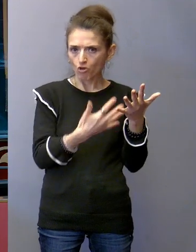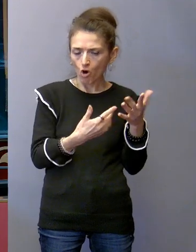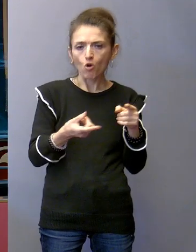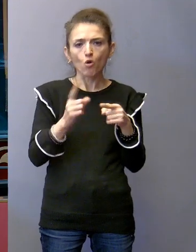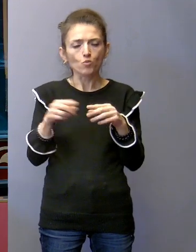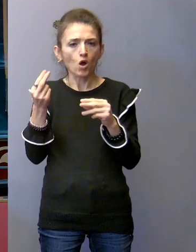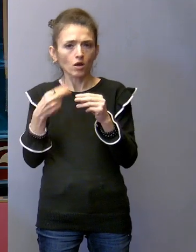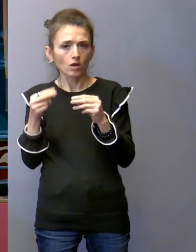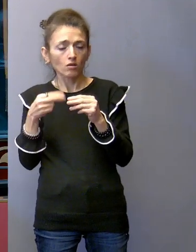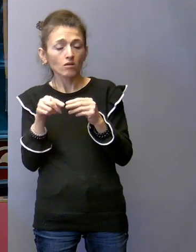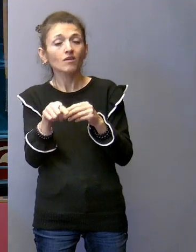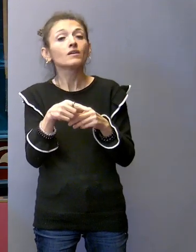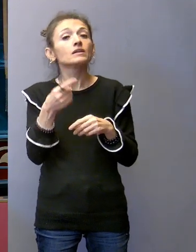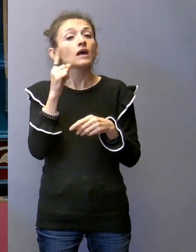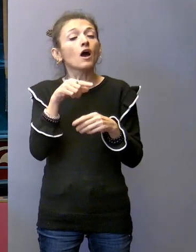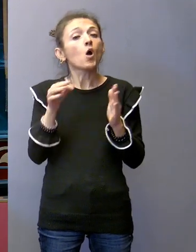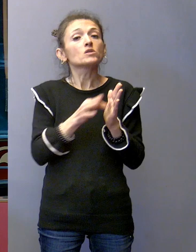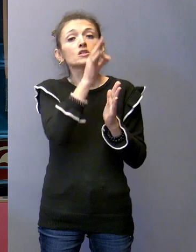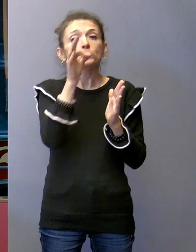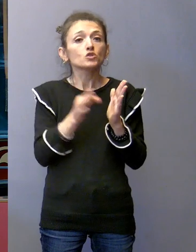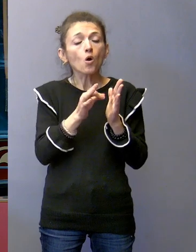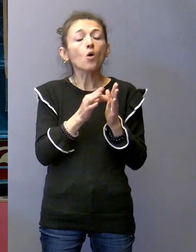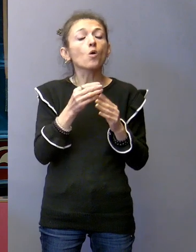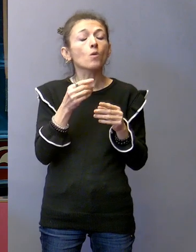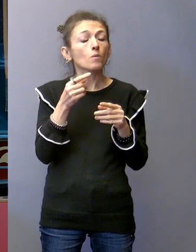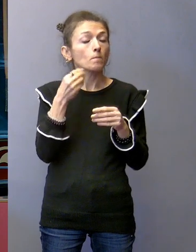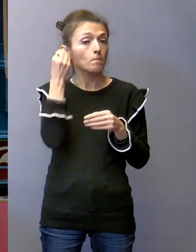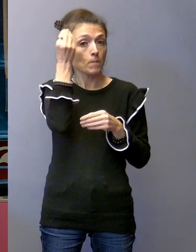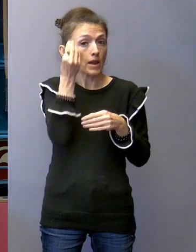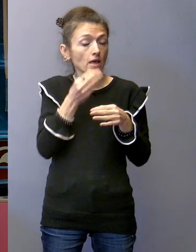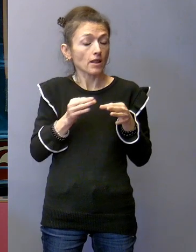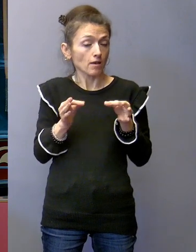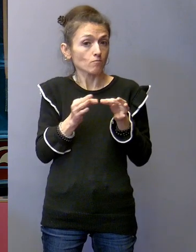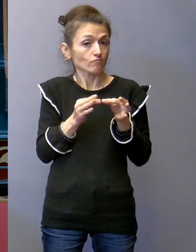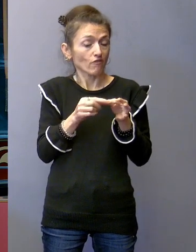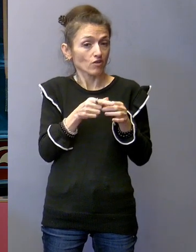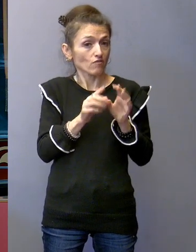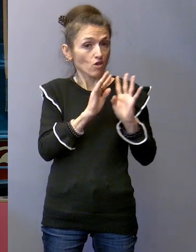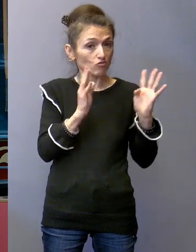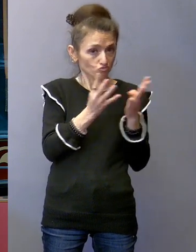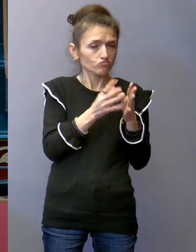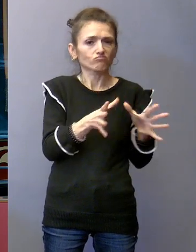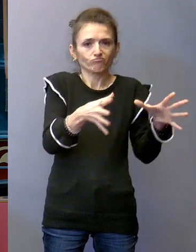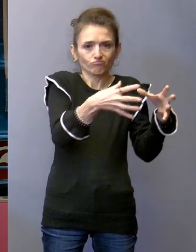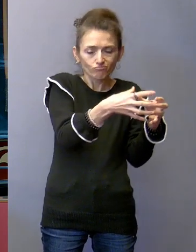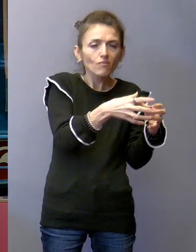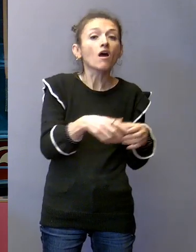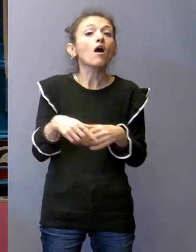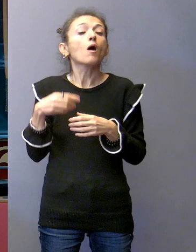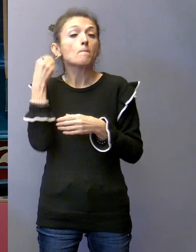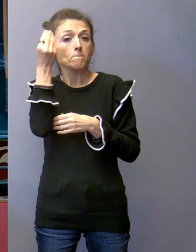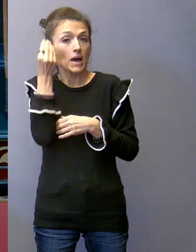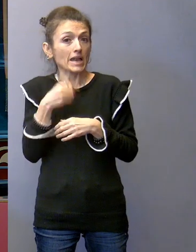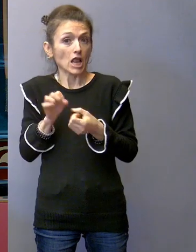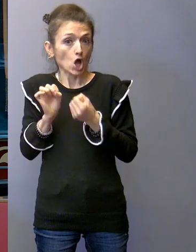gli ordini del giorno con parere positivo della giunta e quelli con parere contrario